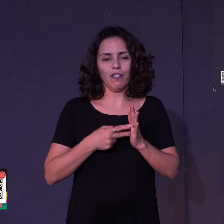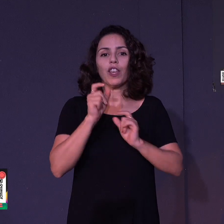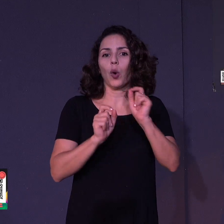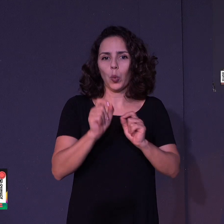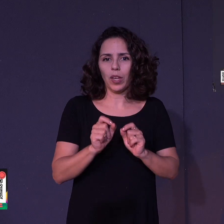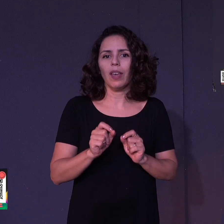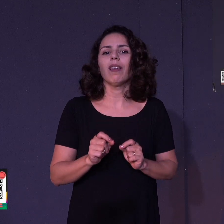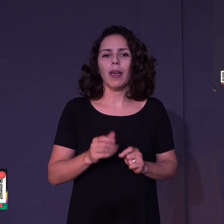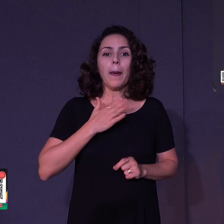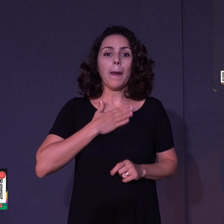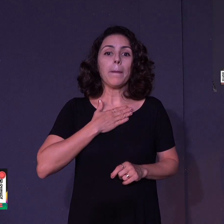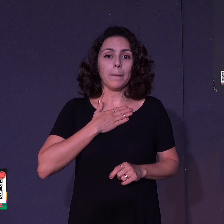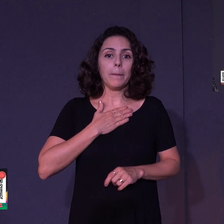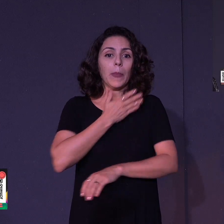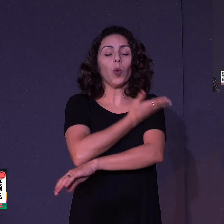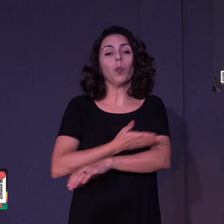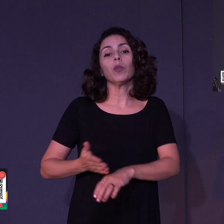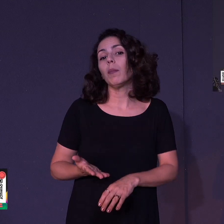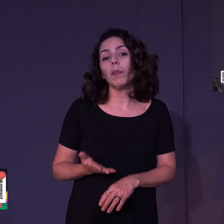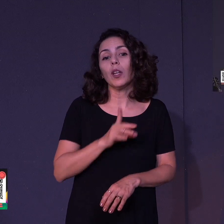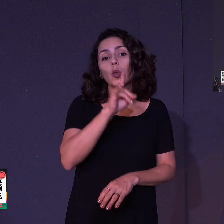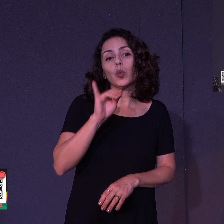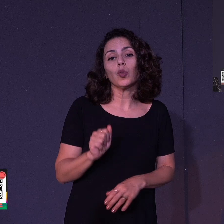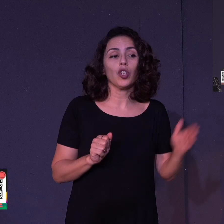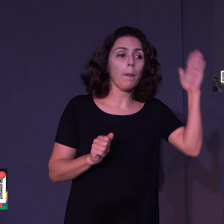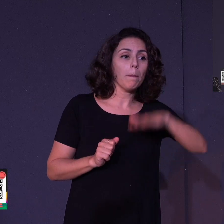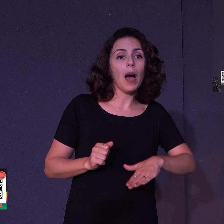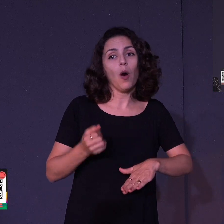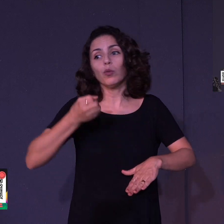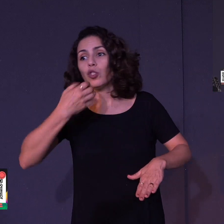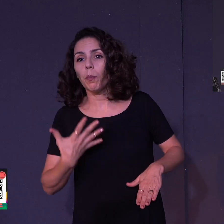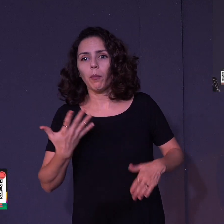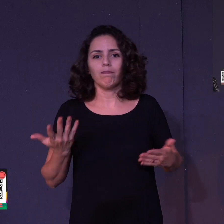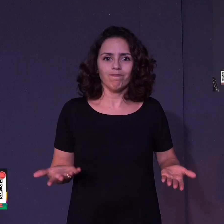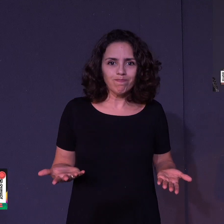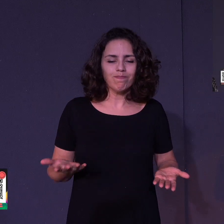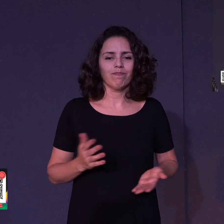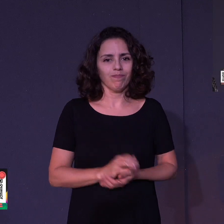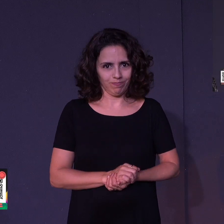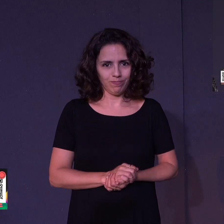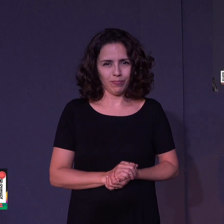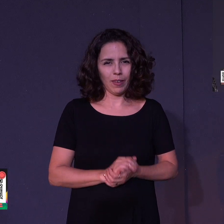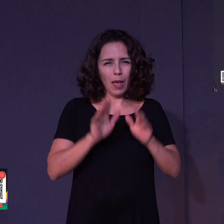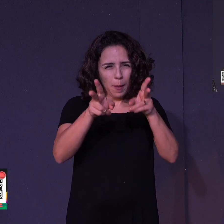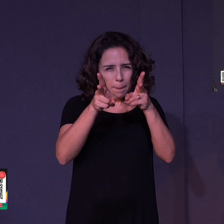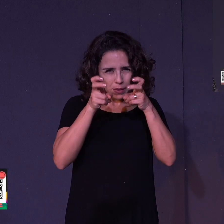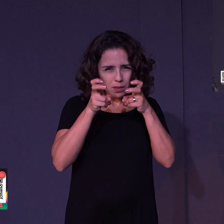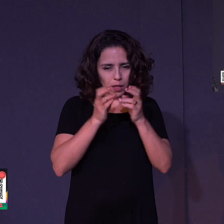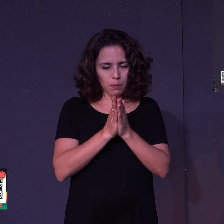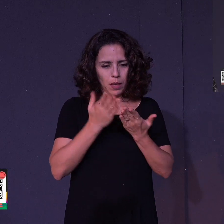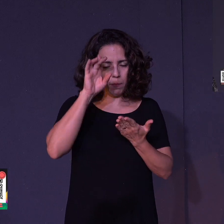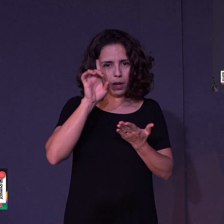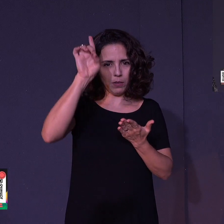não desejado, mas pode ser também algo esperado. Perceba uma coisa, a palavra de Deus não especifica que melhor será o final